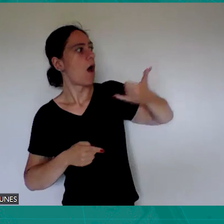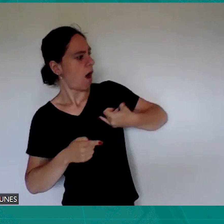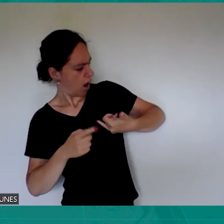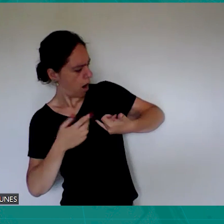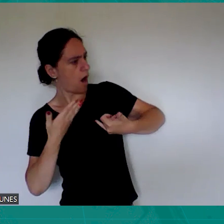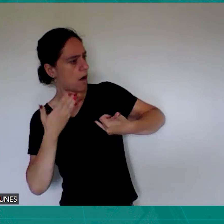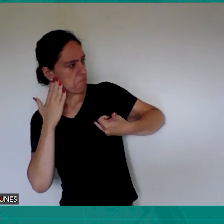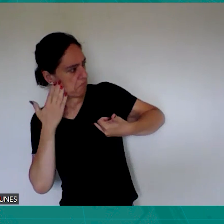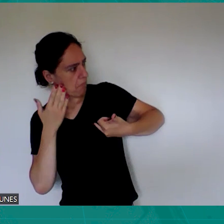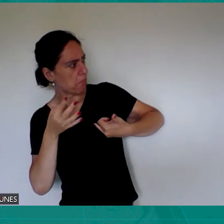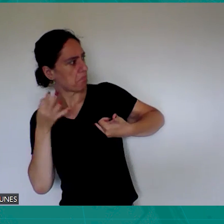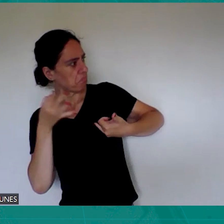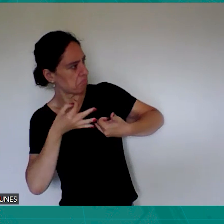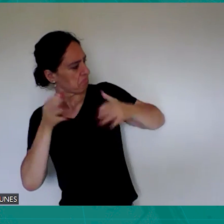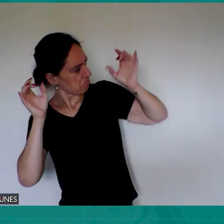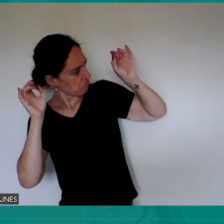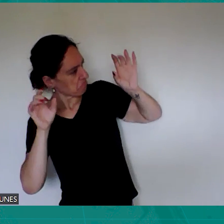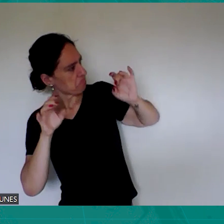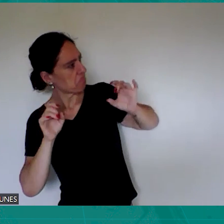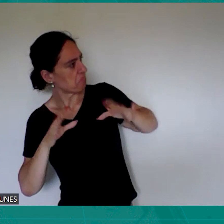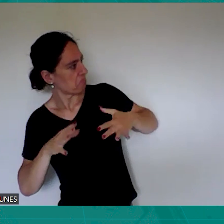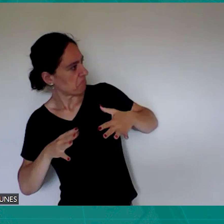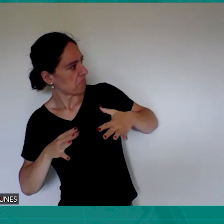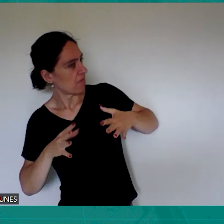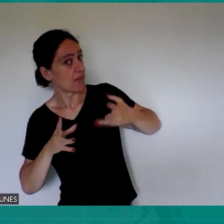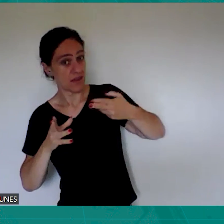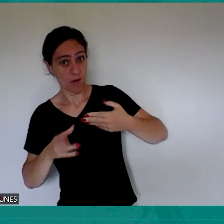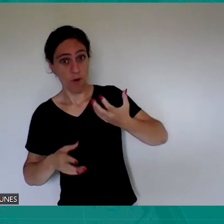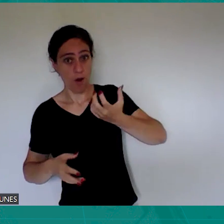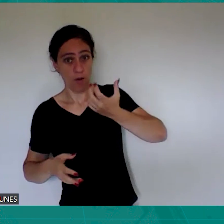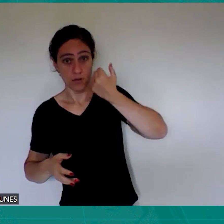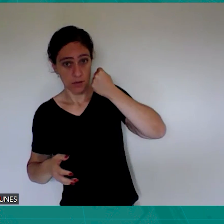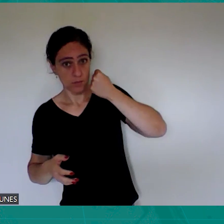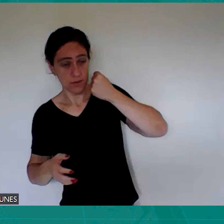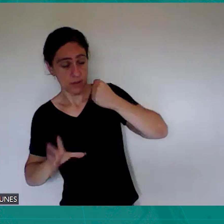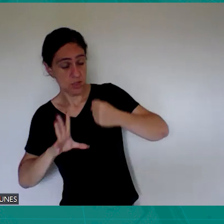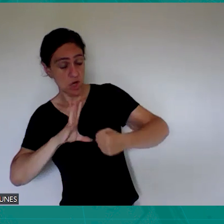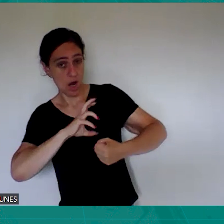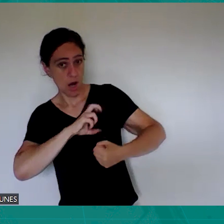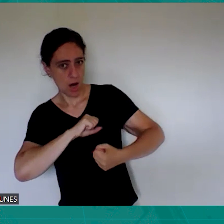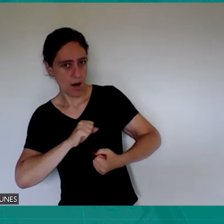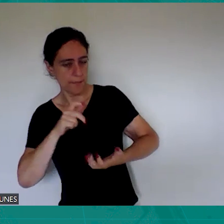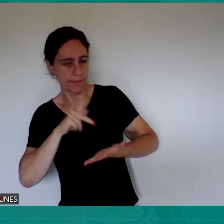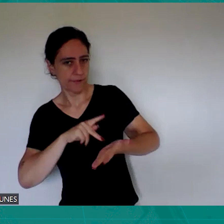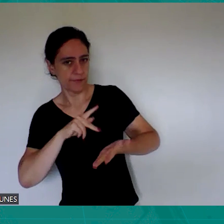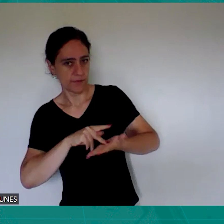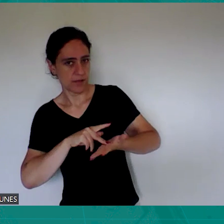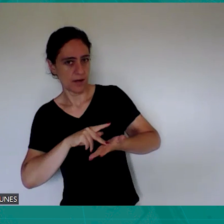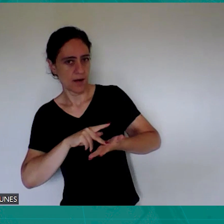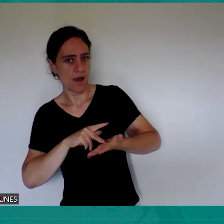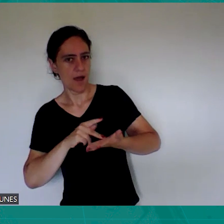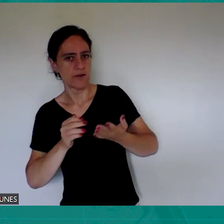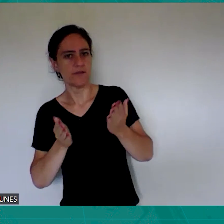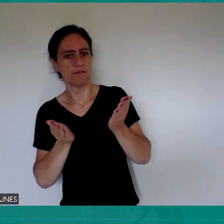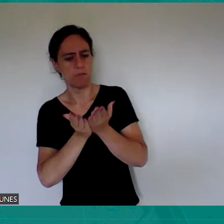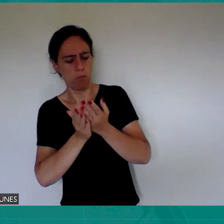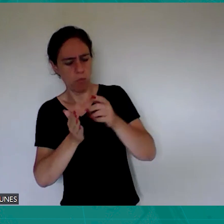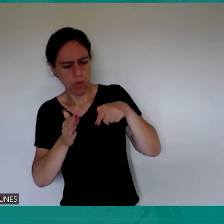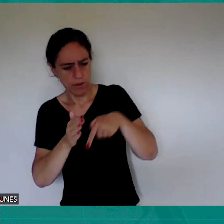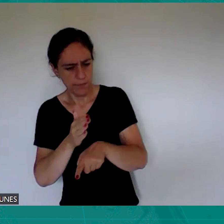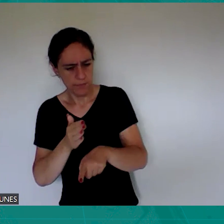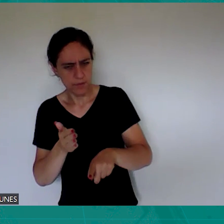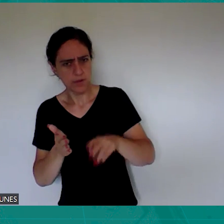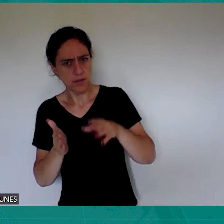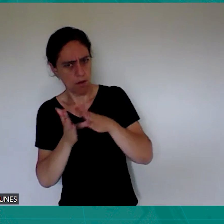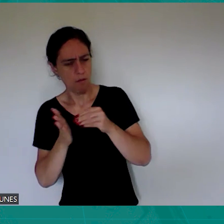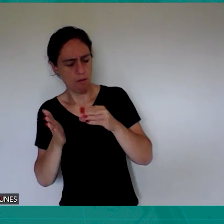nossos adolescentes, né, que esse amor, esse apreço pela palavra, né, fazem imersão, fazem transcrição,